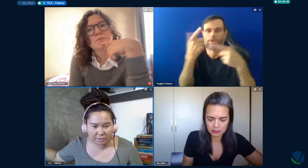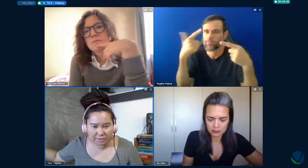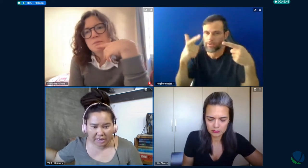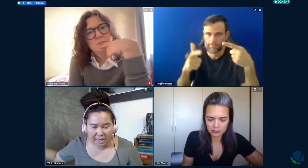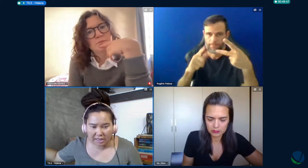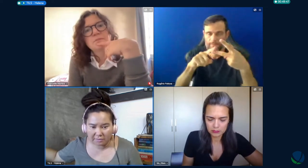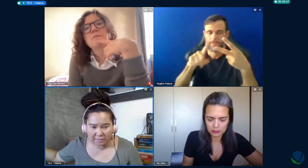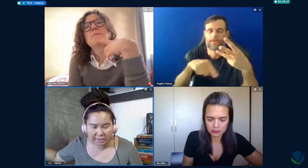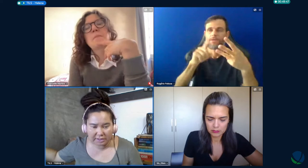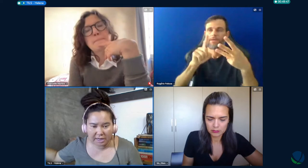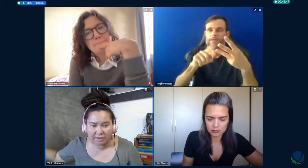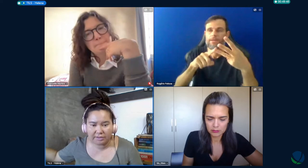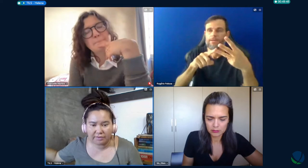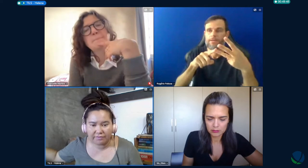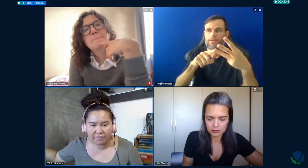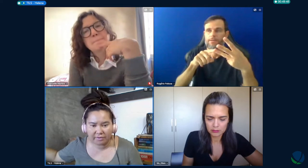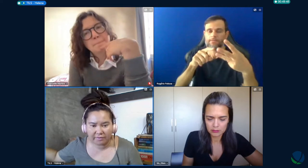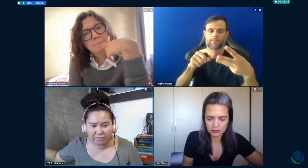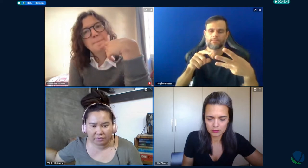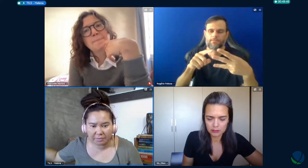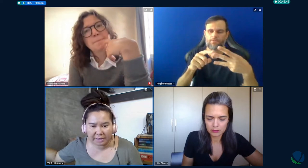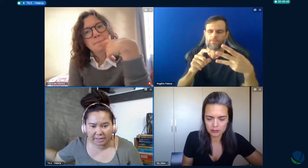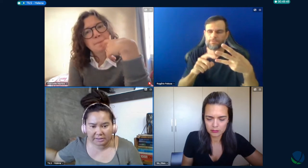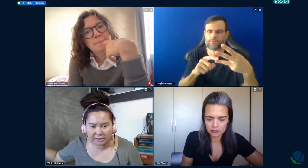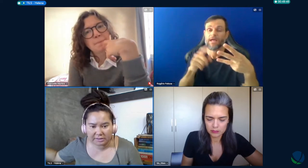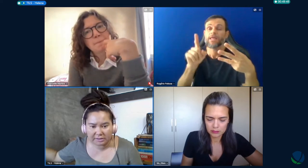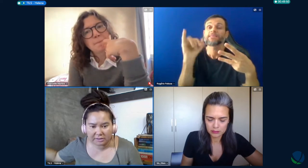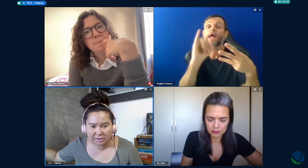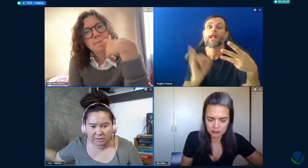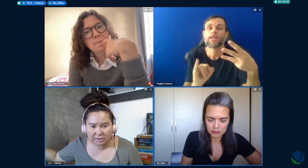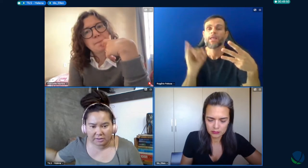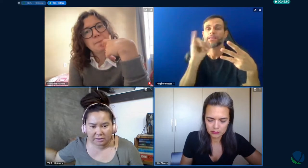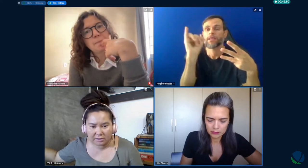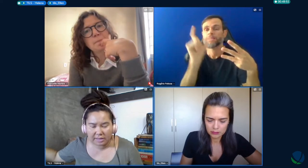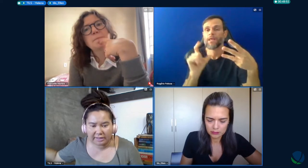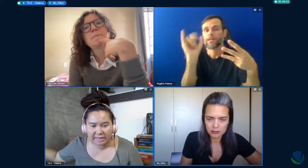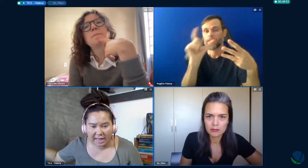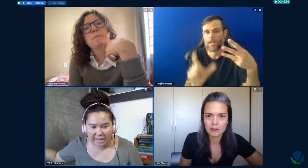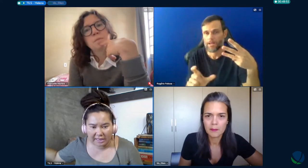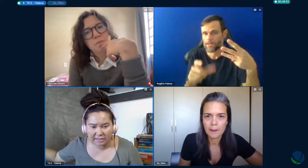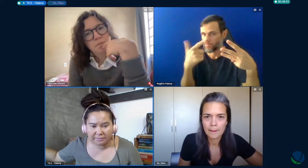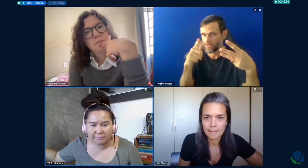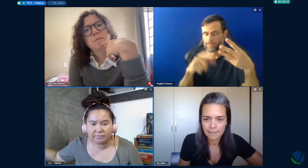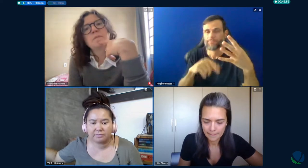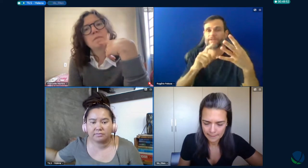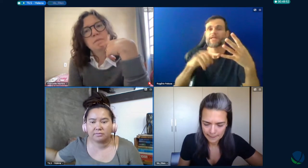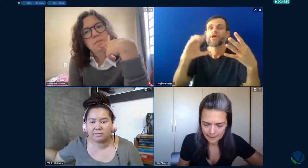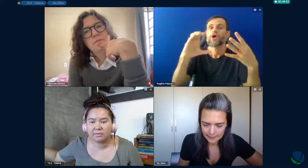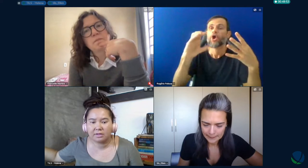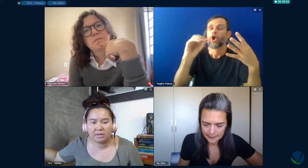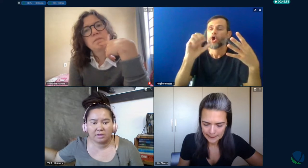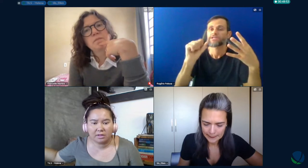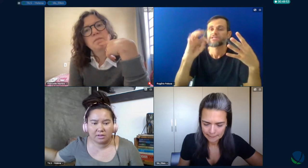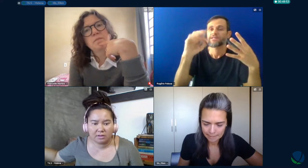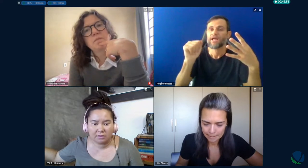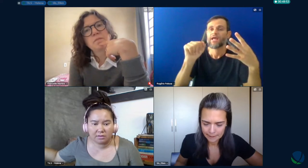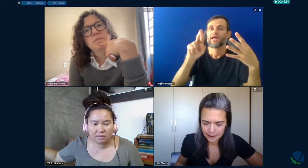conseguimos encontrar material. Teve um outro país... Na Itália,